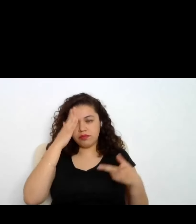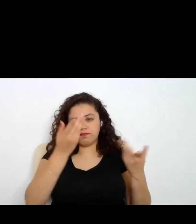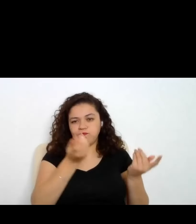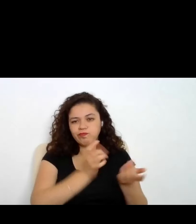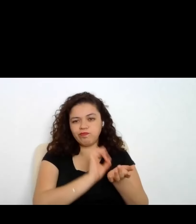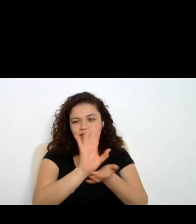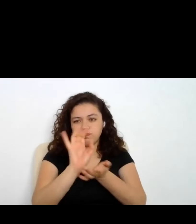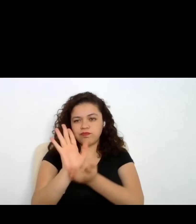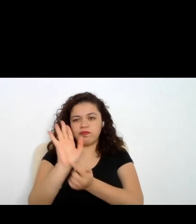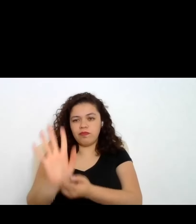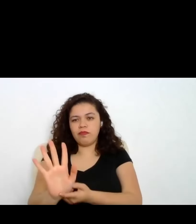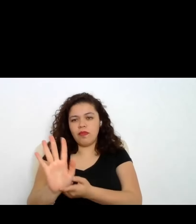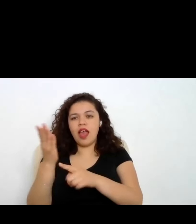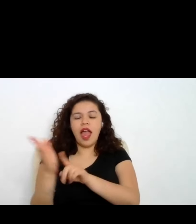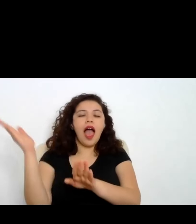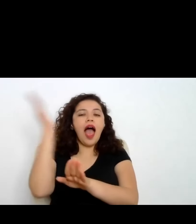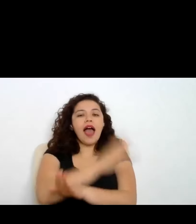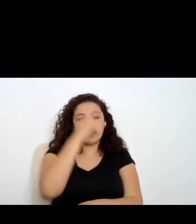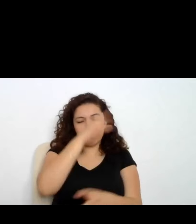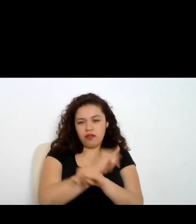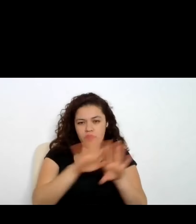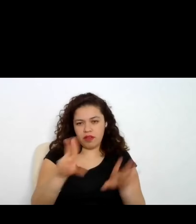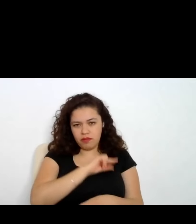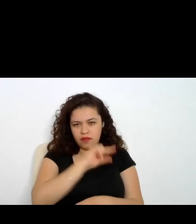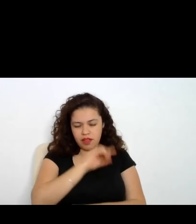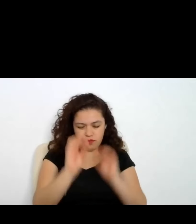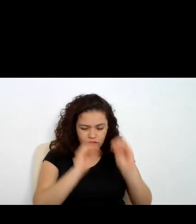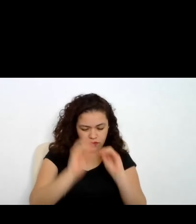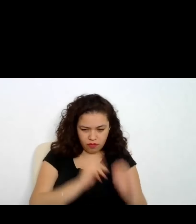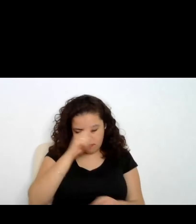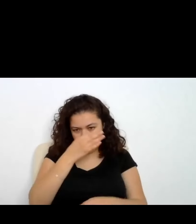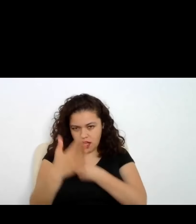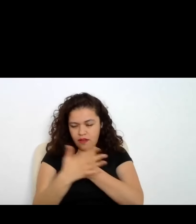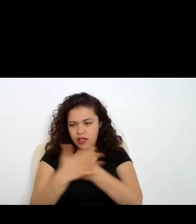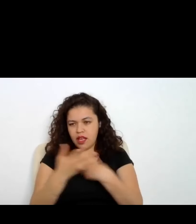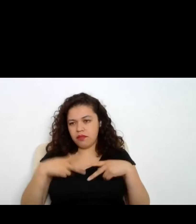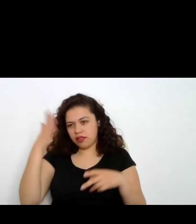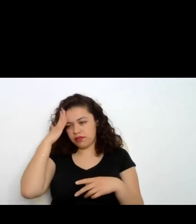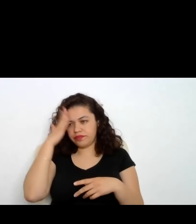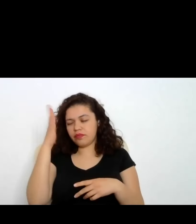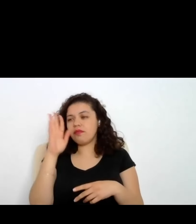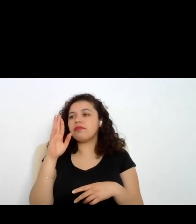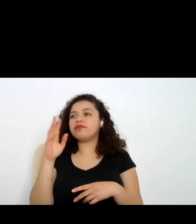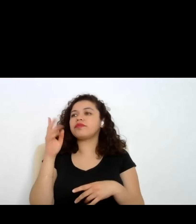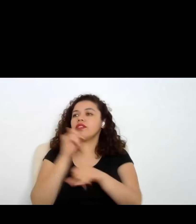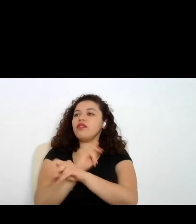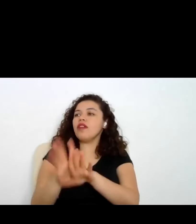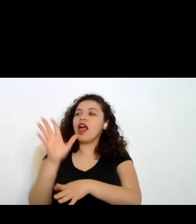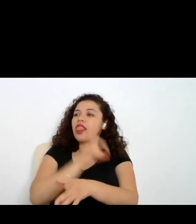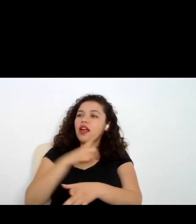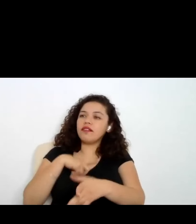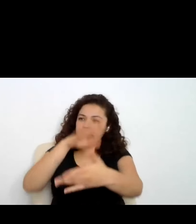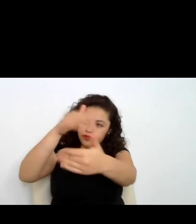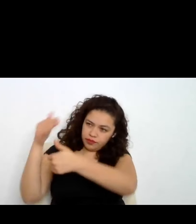previo al tratamiento de los datos personales para darle a conocer al titular qué información se va a recabar de